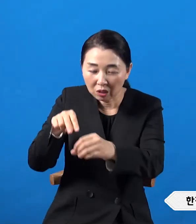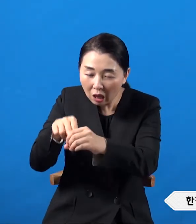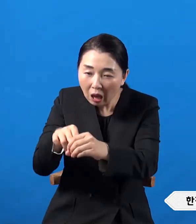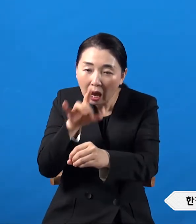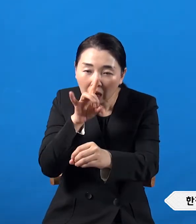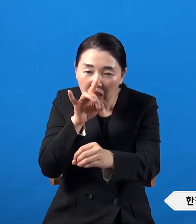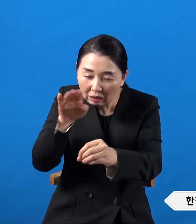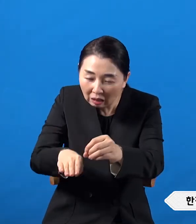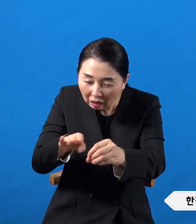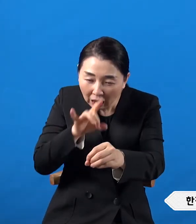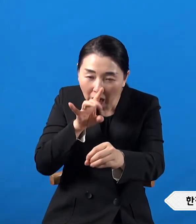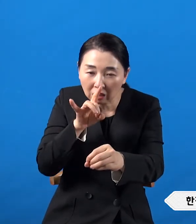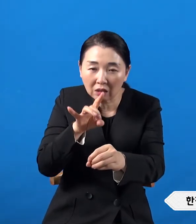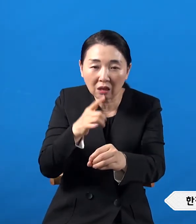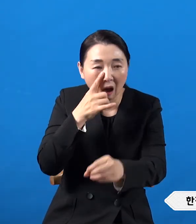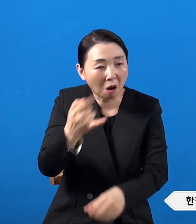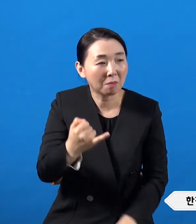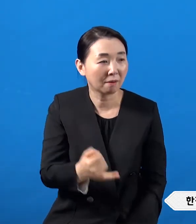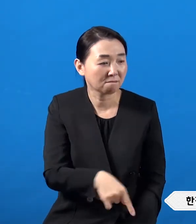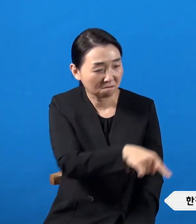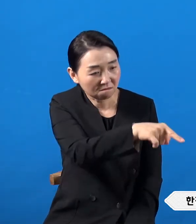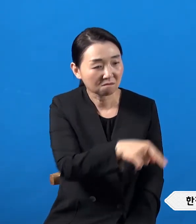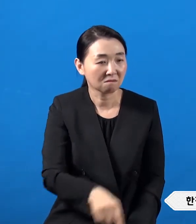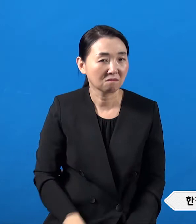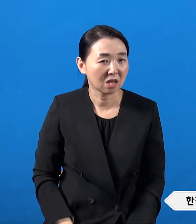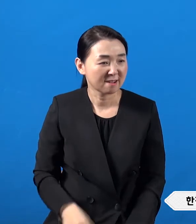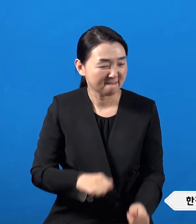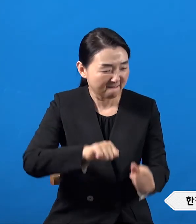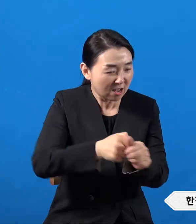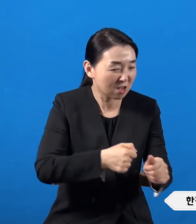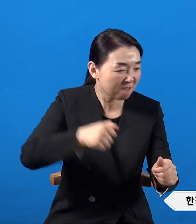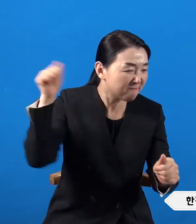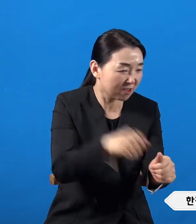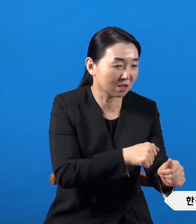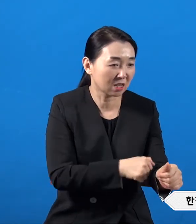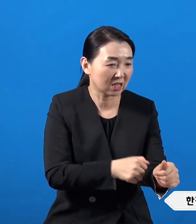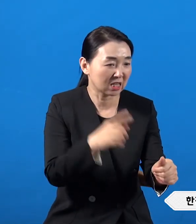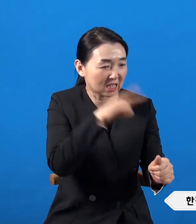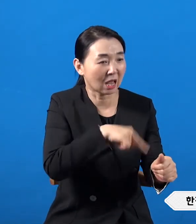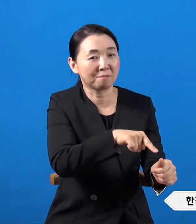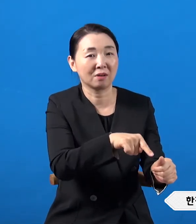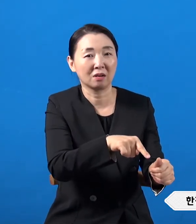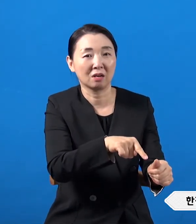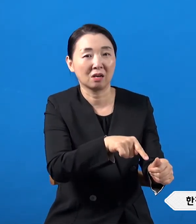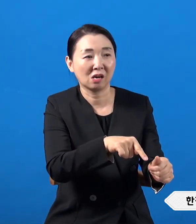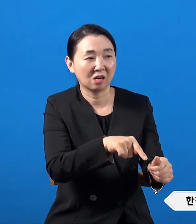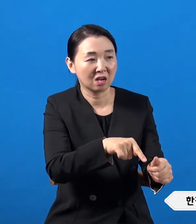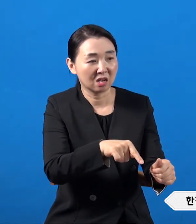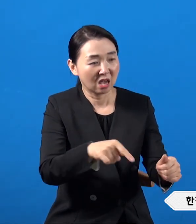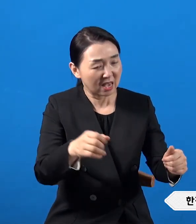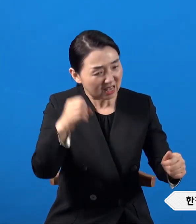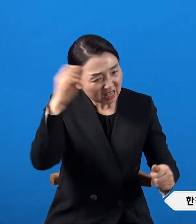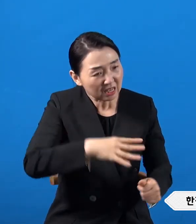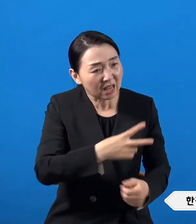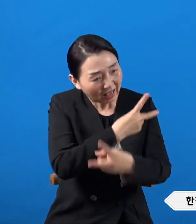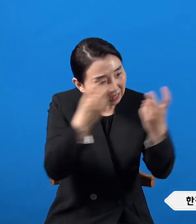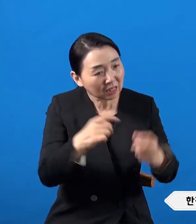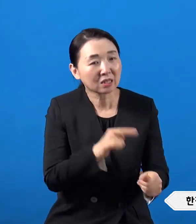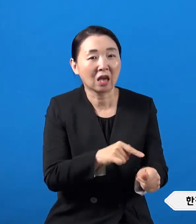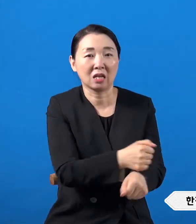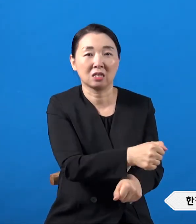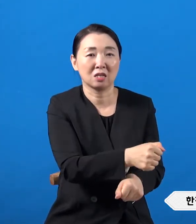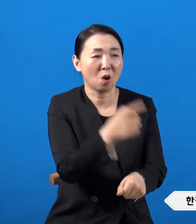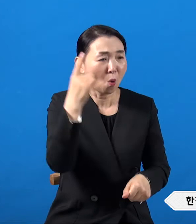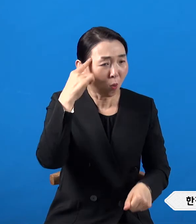잘 안 눌러지는 것을 알고는 엄마가 아이를 그냥 쥐어 박으면서 이 나쁜 년이 할 일이 없으면 자빠져 잠이나